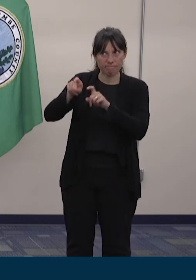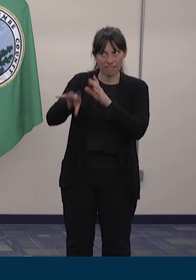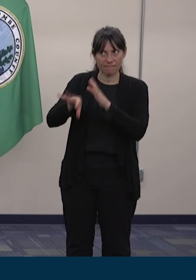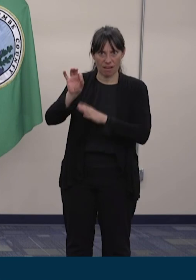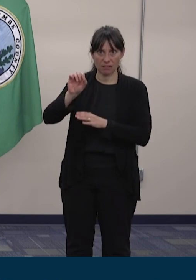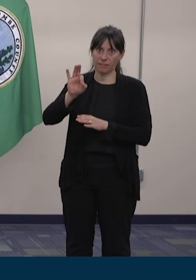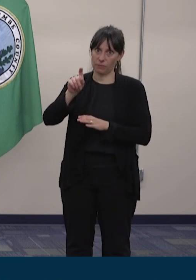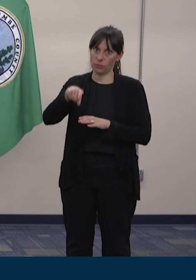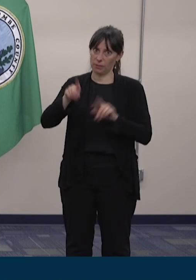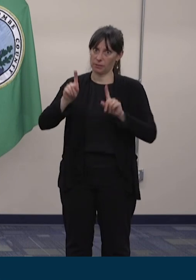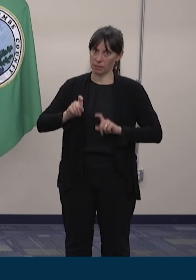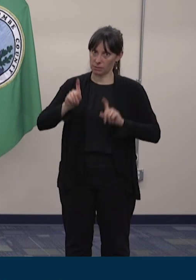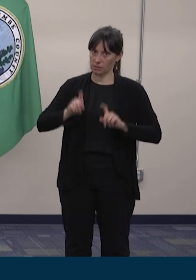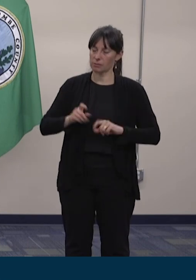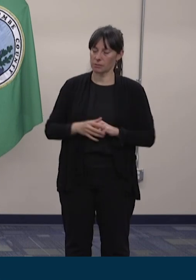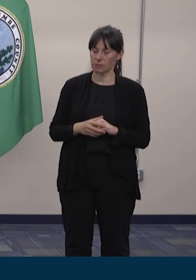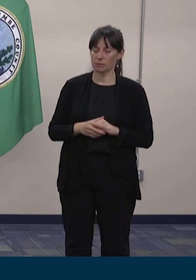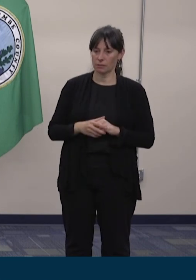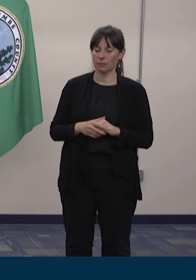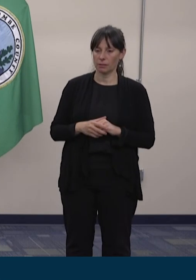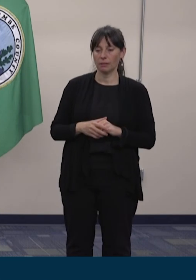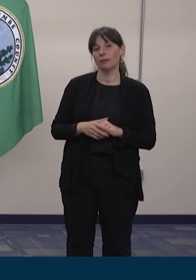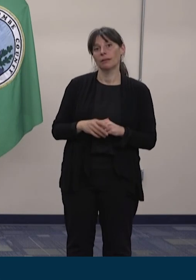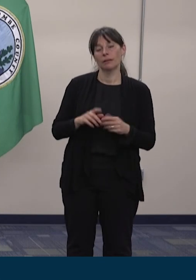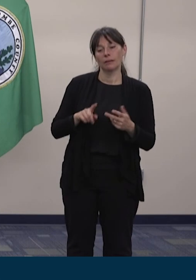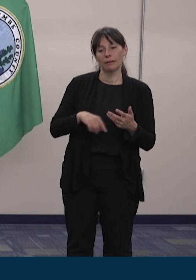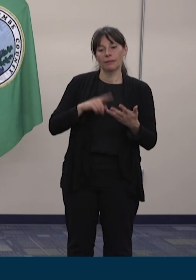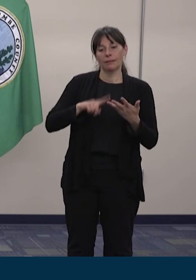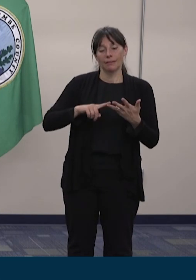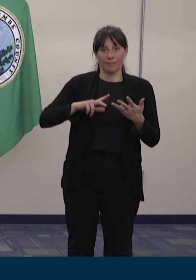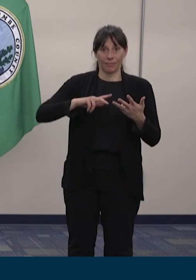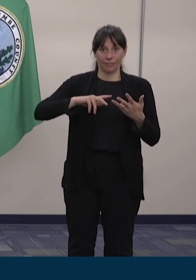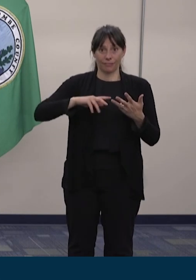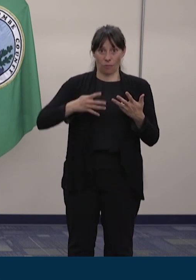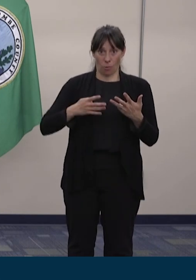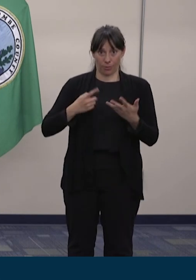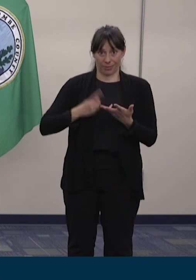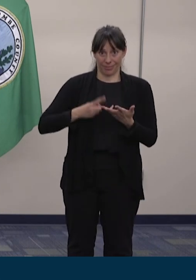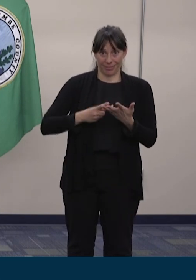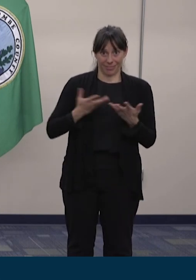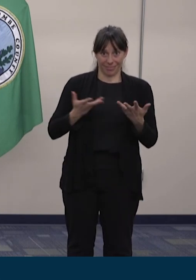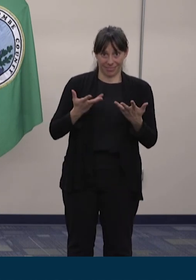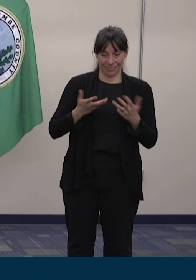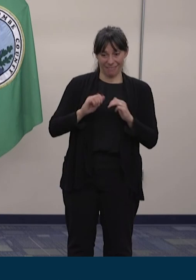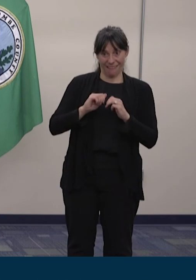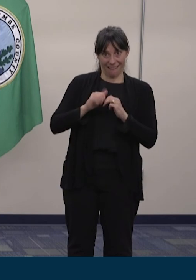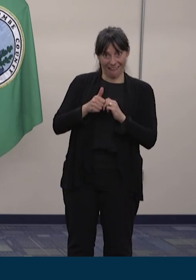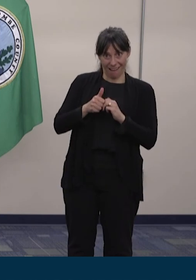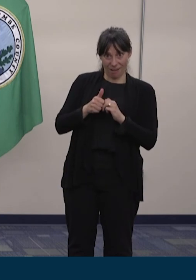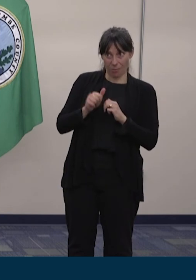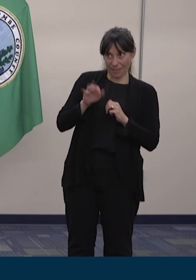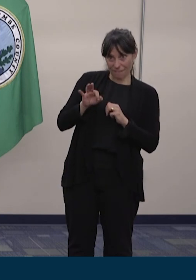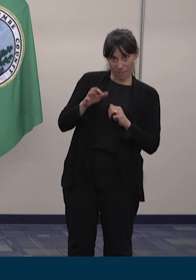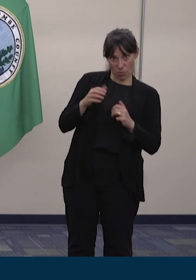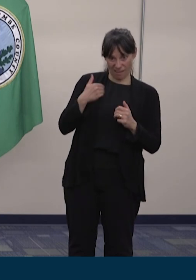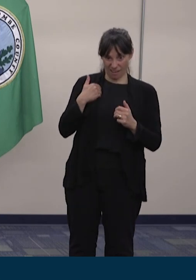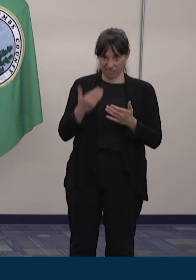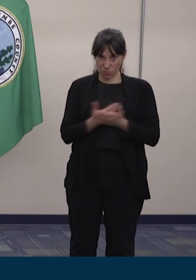I want Y to lo talk to you siguiente que quiero about, hablar con the Buncombe ustedes County COVID-19 self-checker, es is a great way to lo que start the tenemos evaluation process.